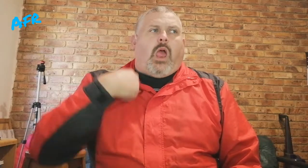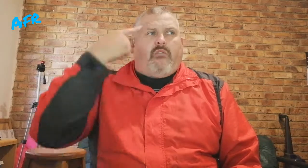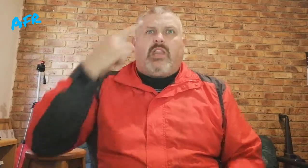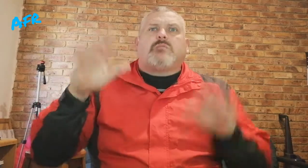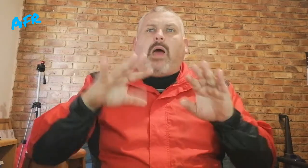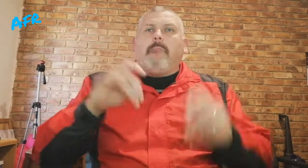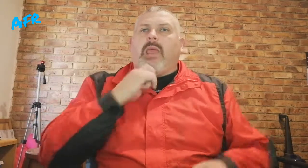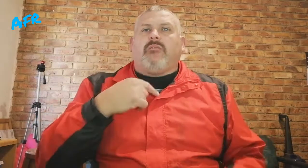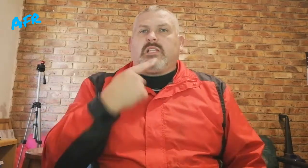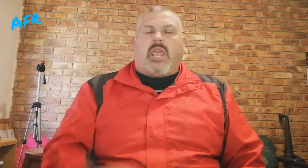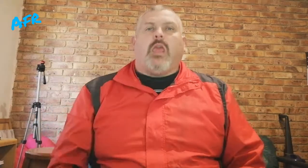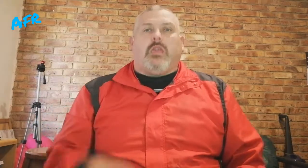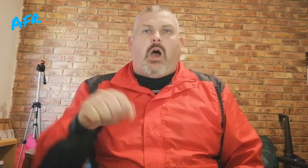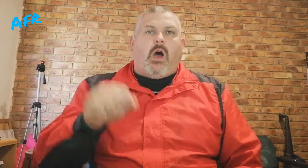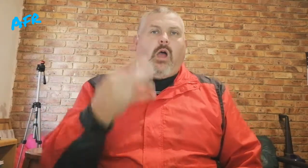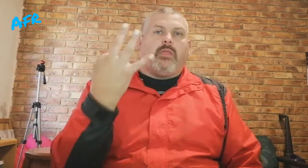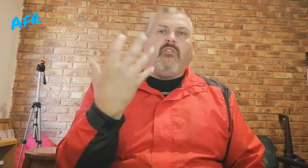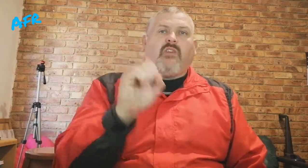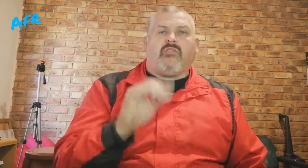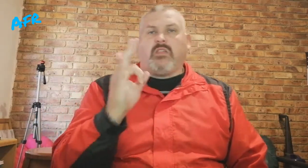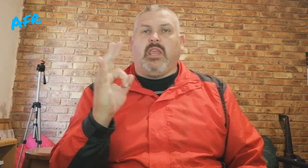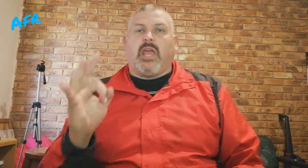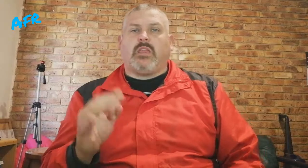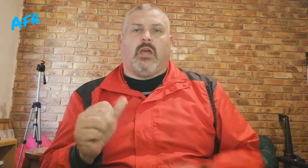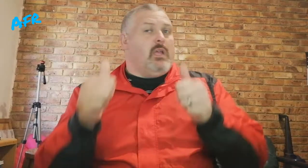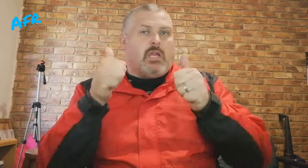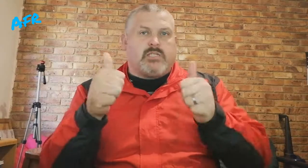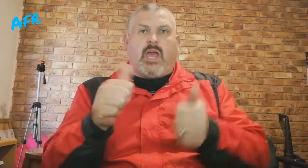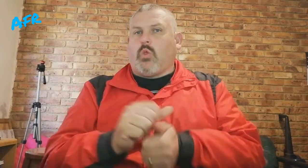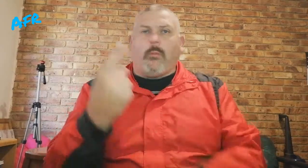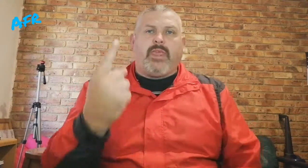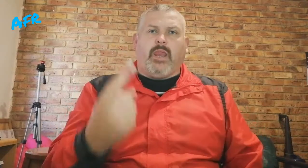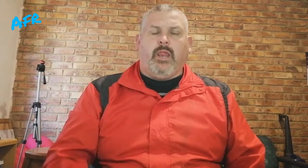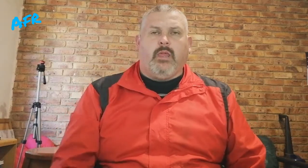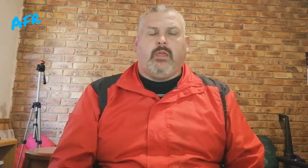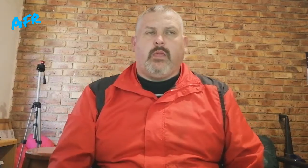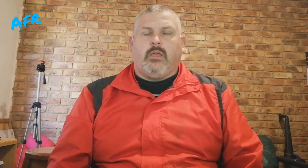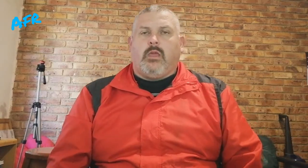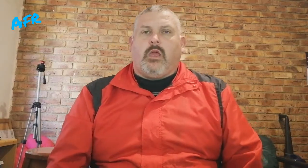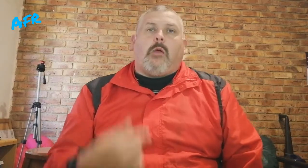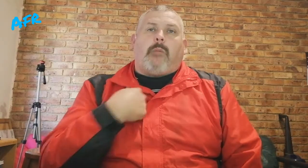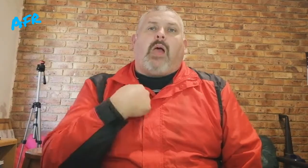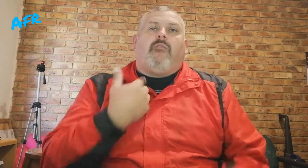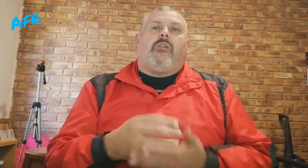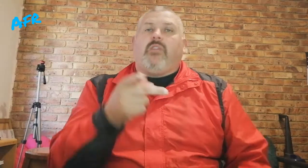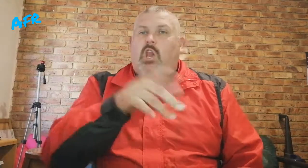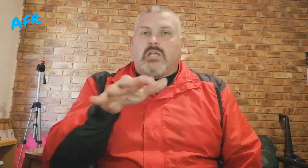Ek weet daar's baie mense wat sê, ja, 53, 33, sê nummer 1. Maar ek wil vir julle